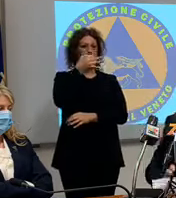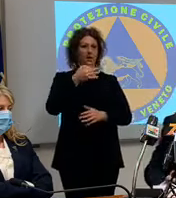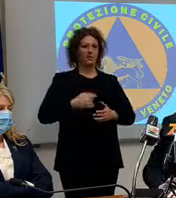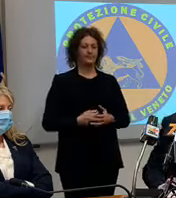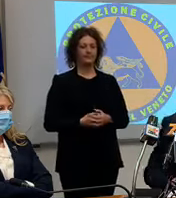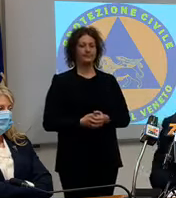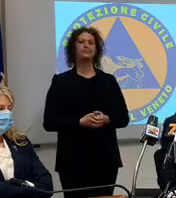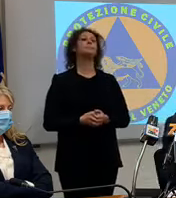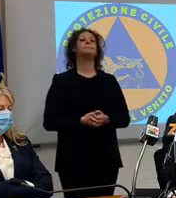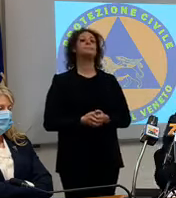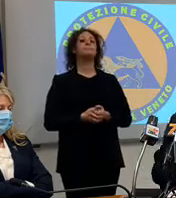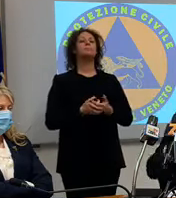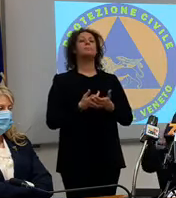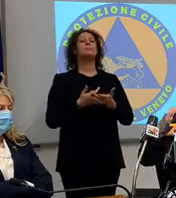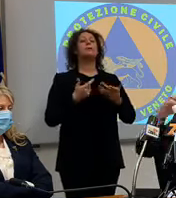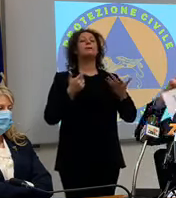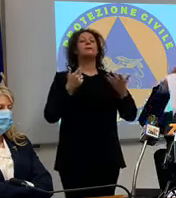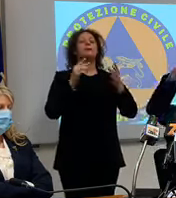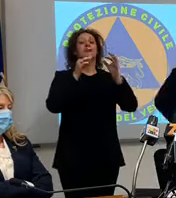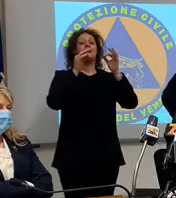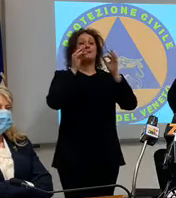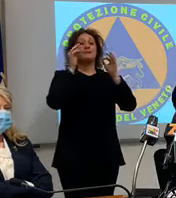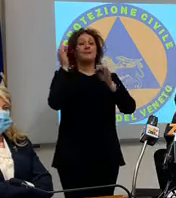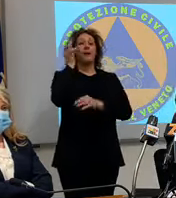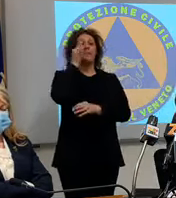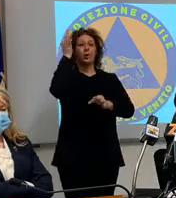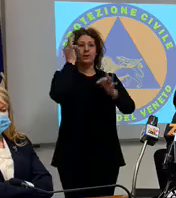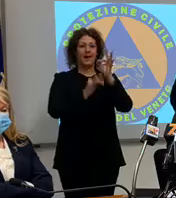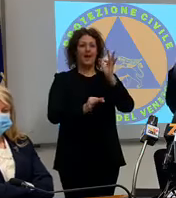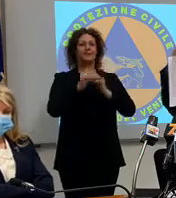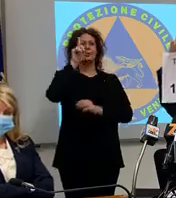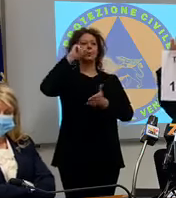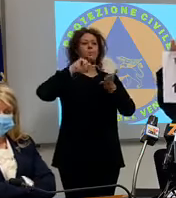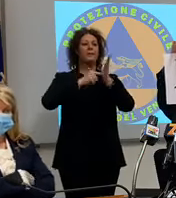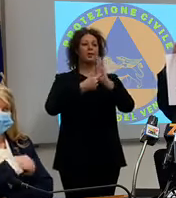molecolari il totale dei tamponi rapidi è 1.